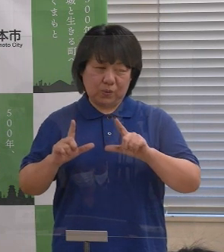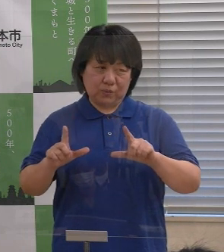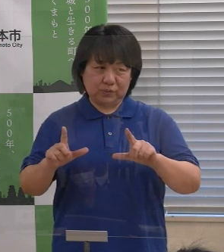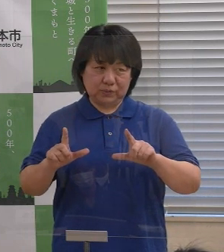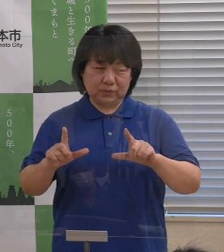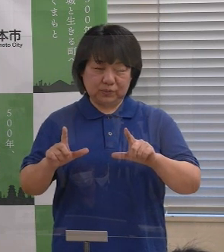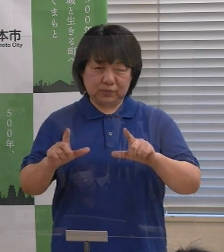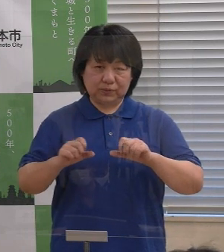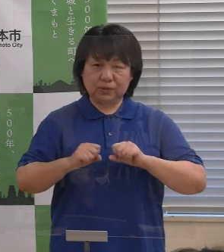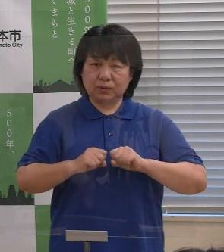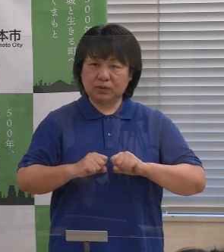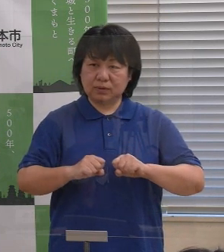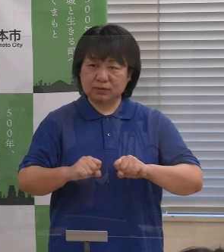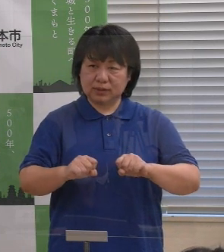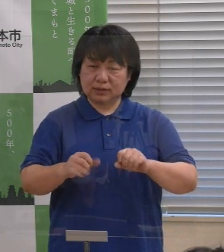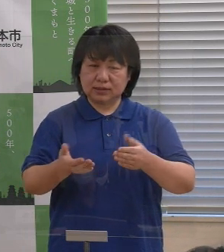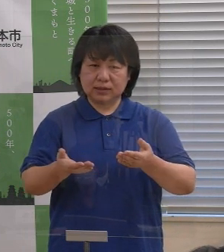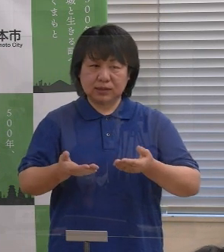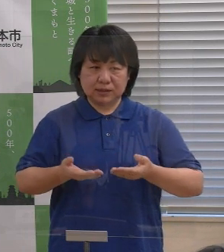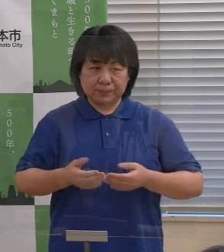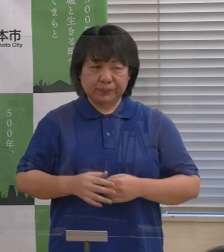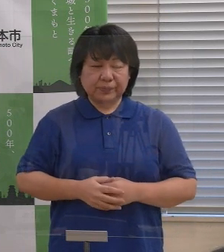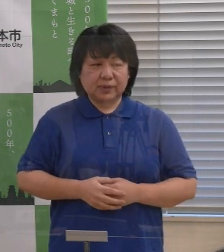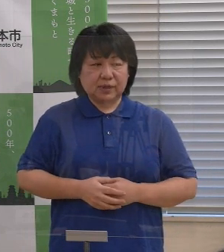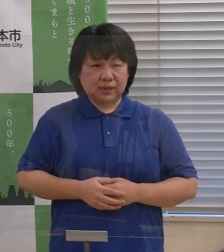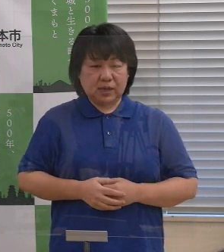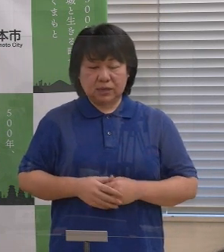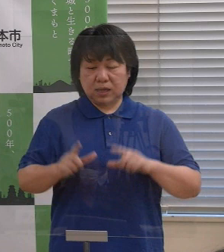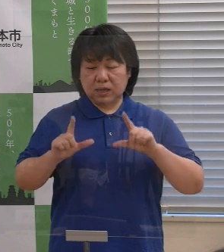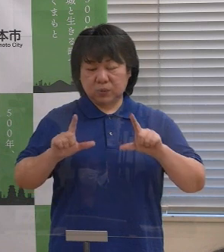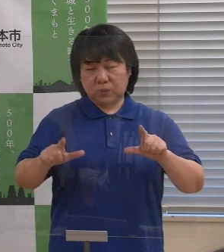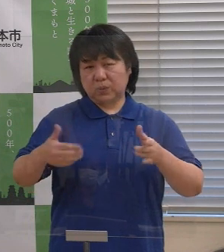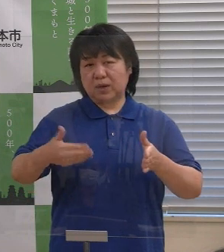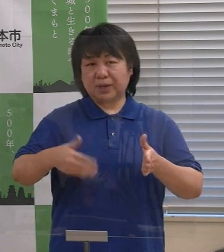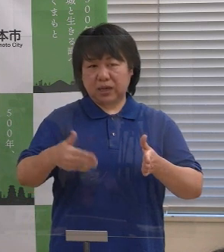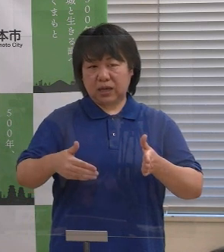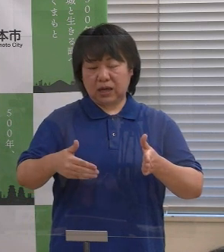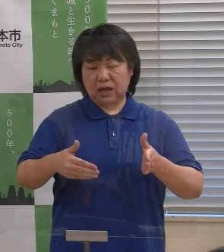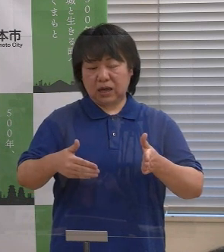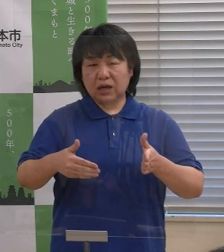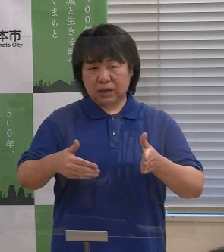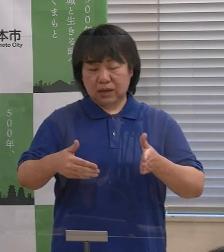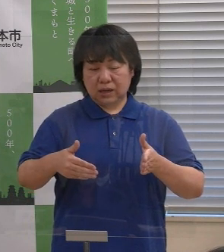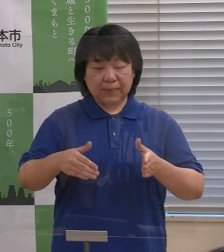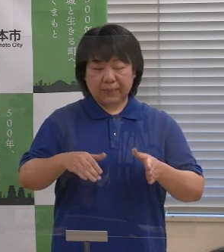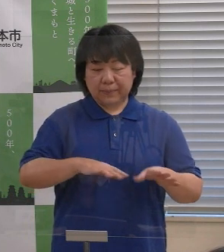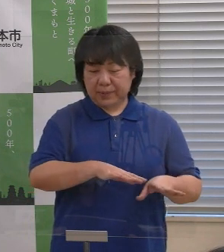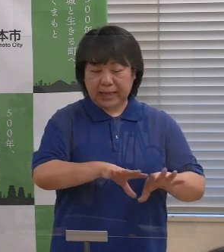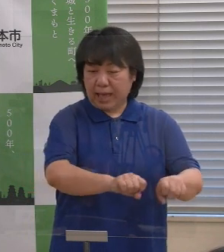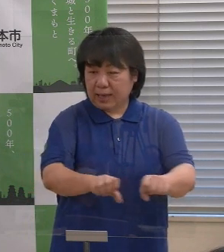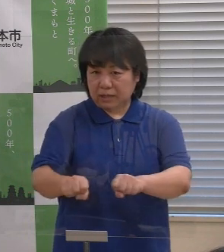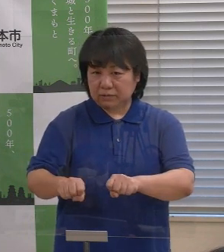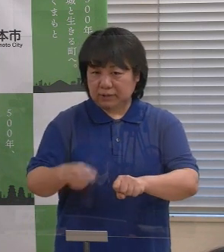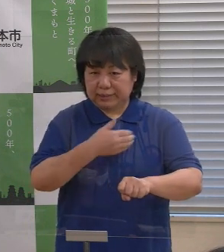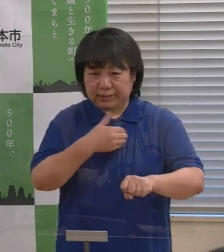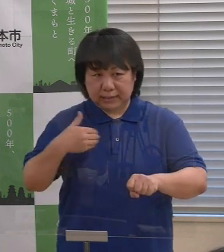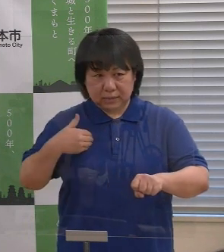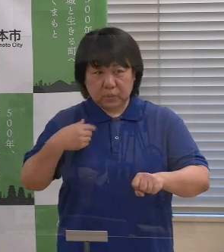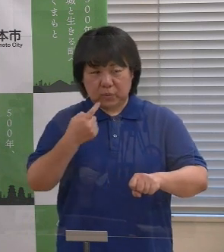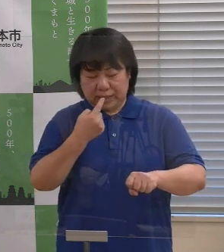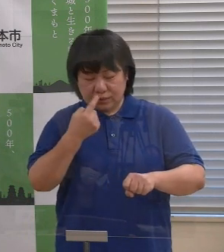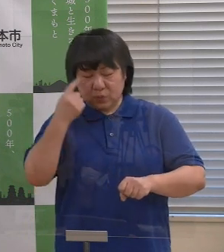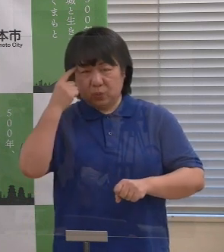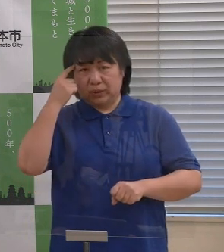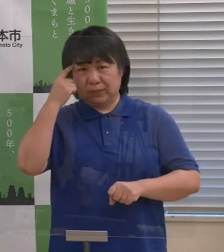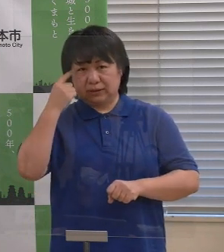ていただいたということで、公表に当たらないということ、まだ、その把握ができているというふうに私自身も認識をしておったということ